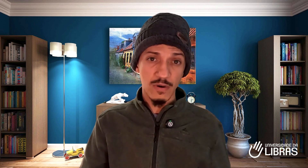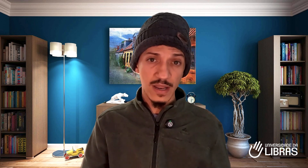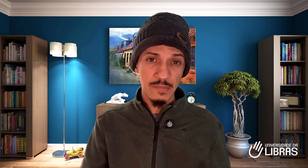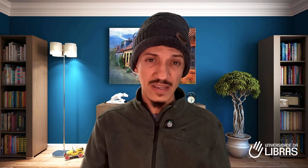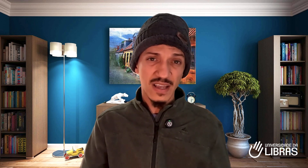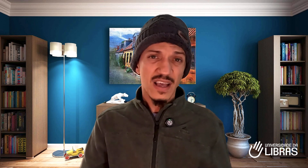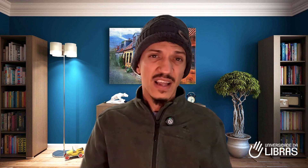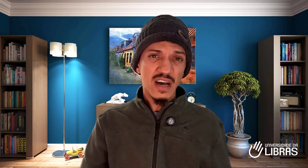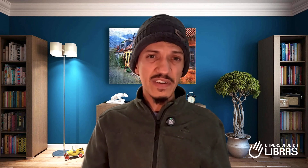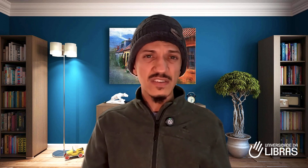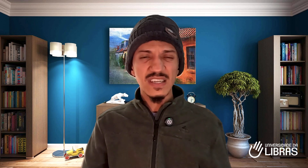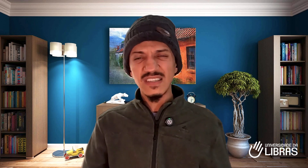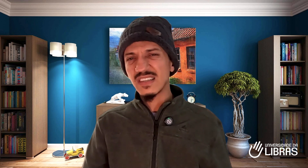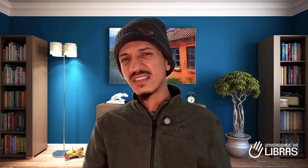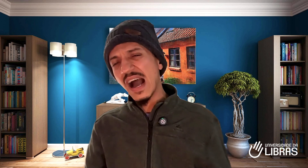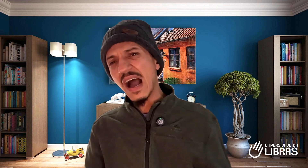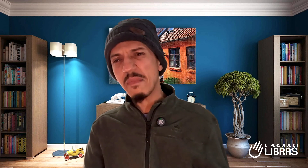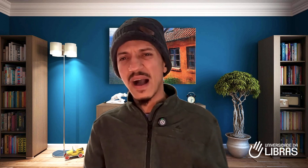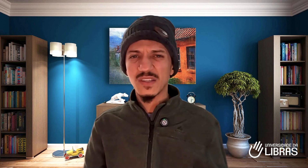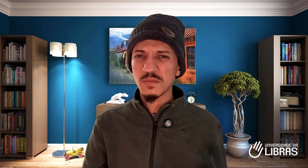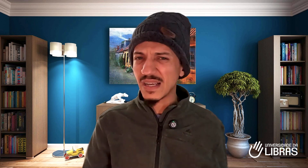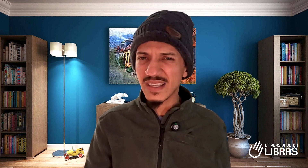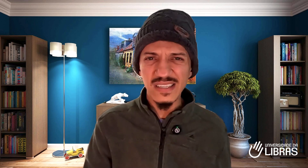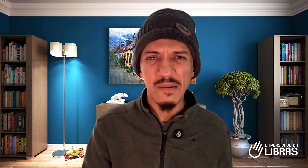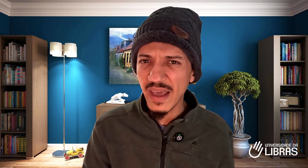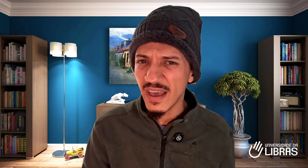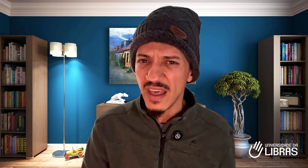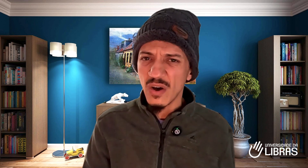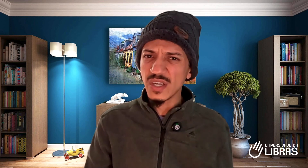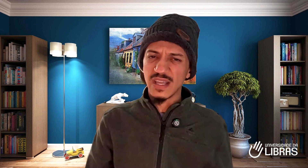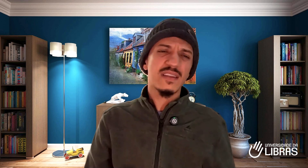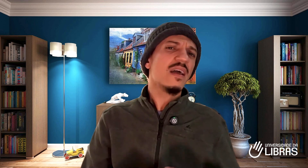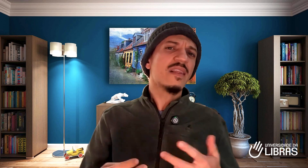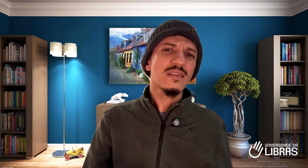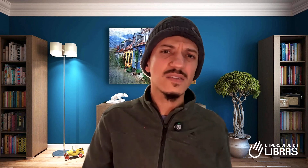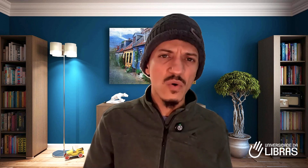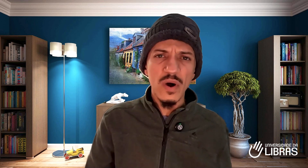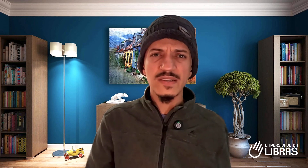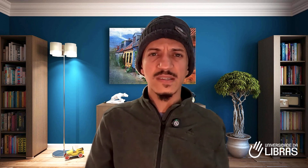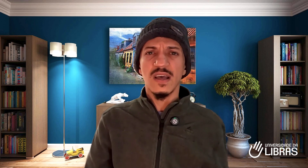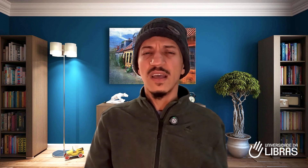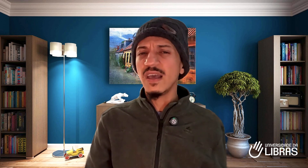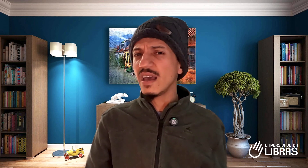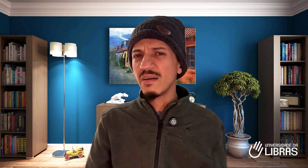Libras, talvez você sinta assim, Matheus, mas quer saber? Eu já tentei tantas coisas e,